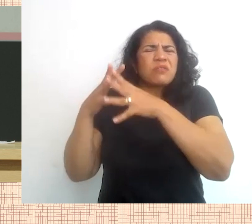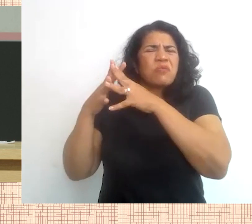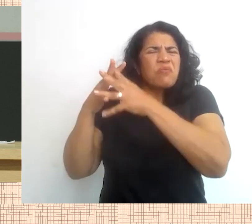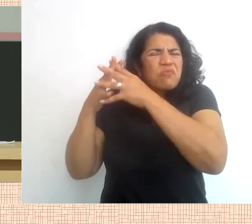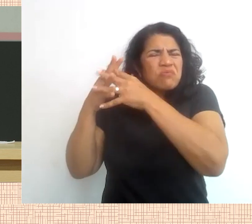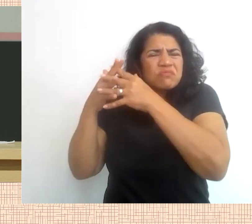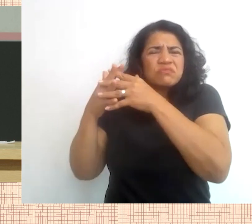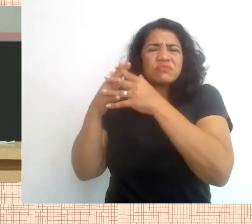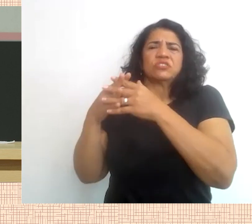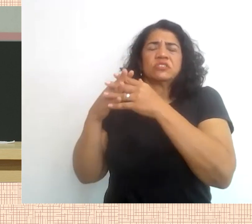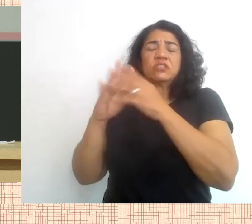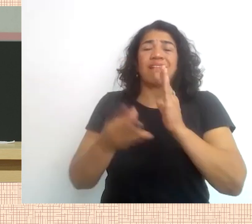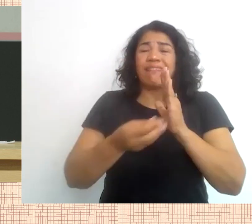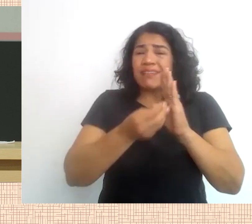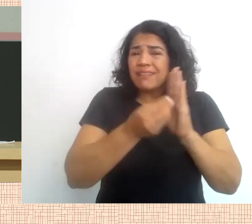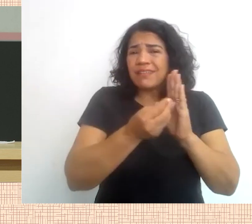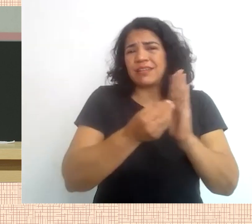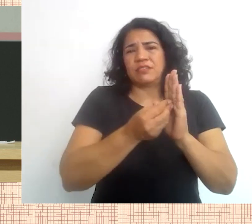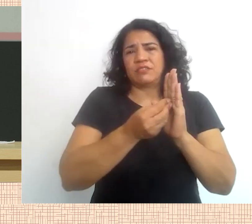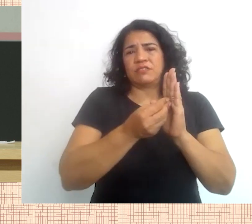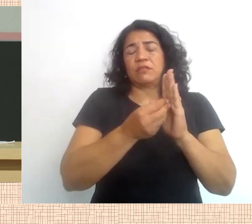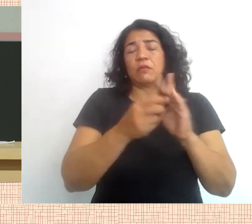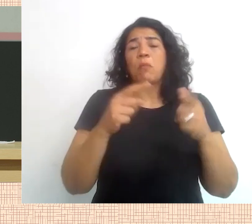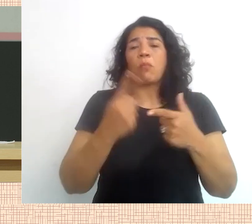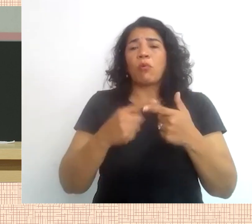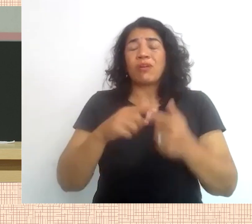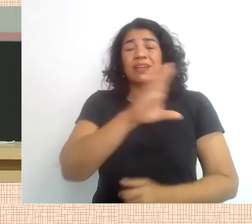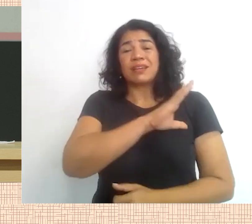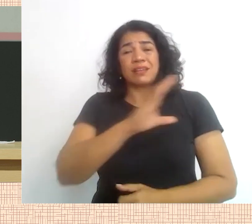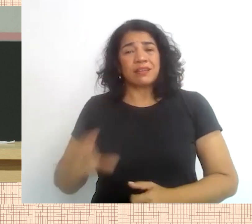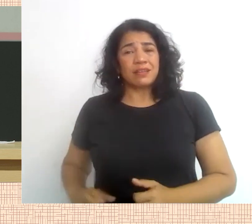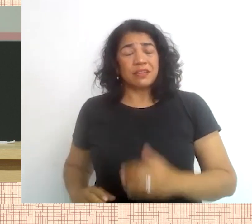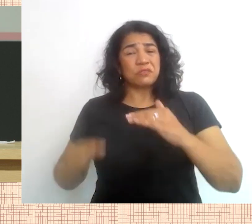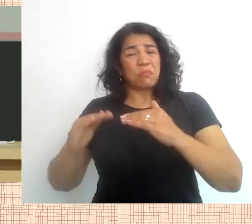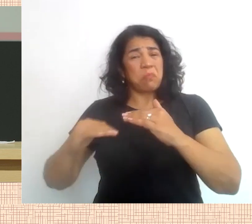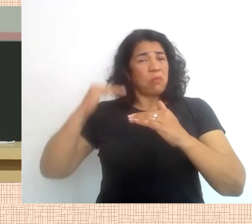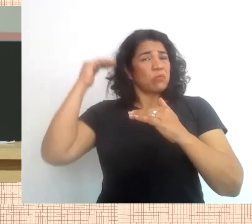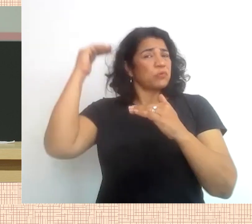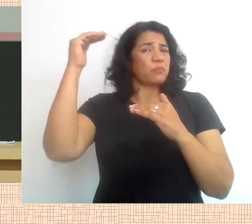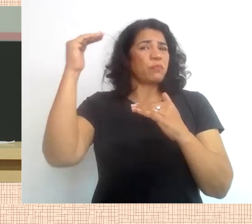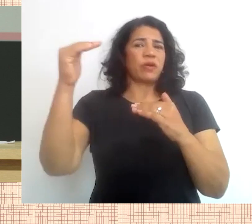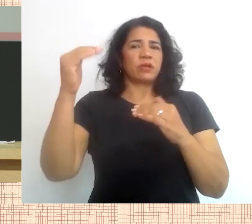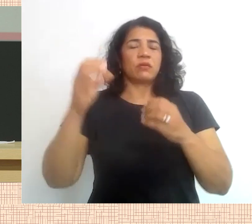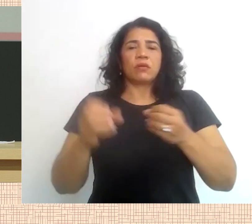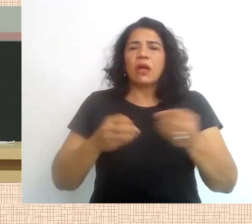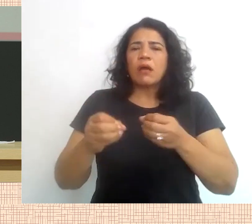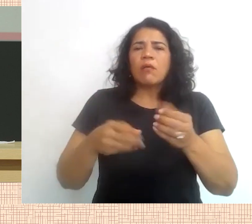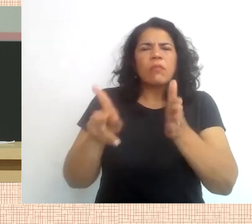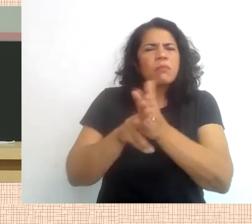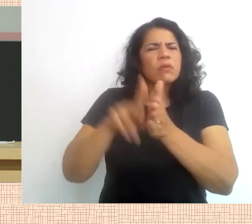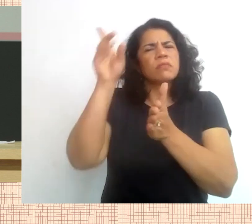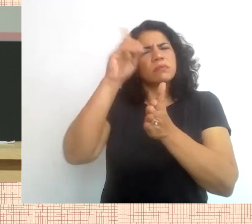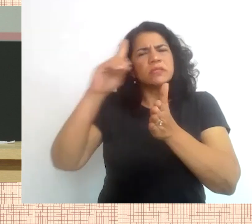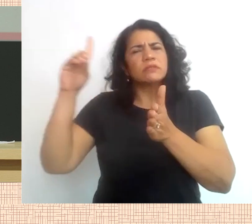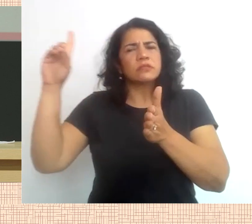Timóteo, escreve essa carta aos Colossenses. Vamos lá, vamos ler capítulo 1,